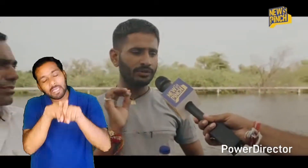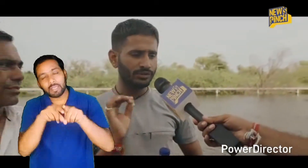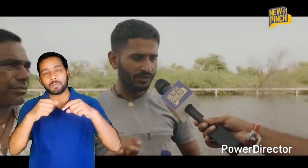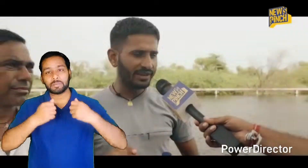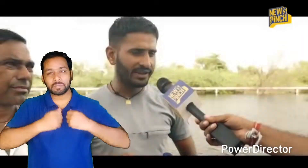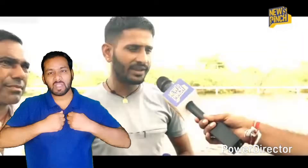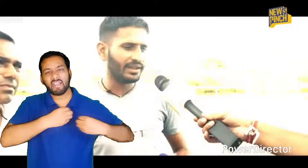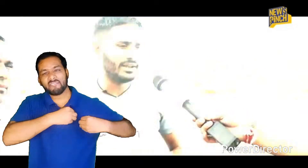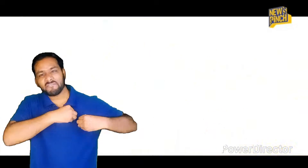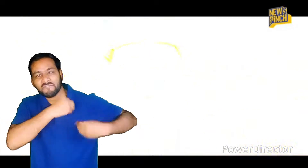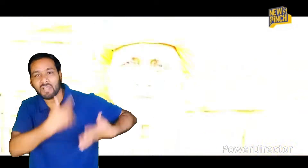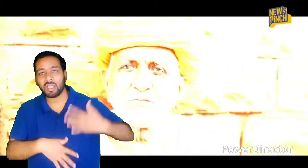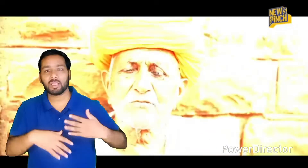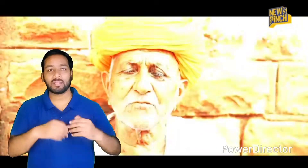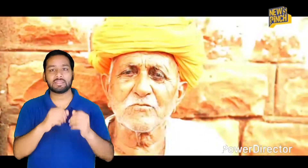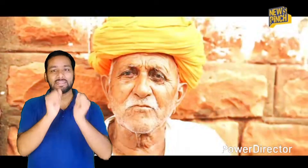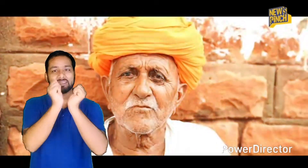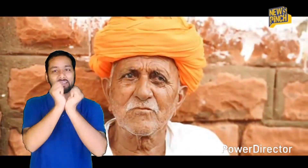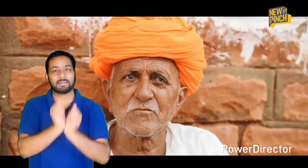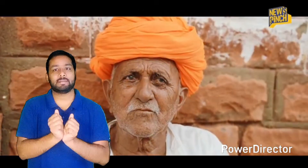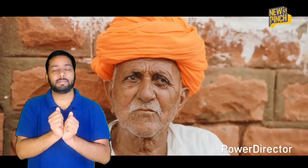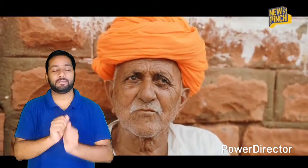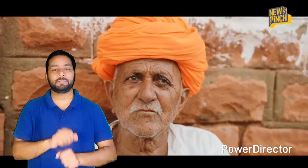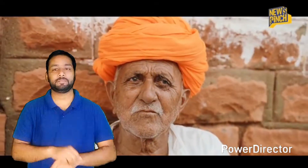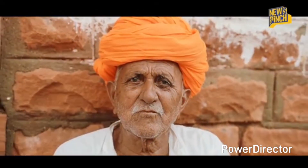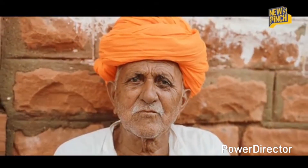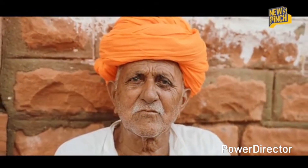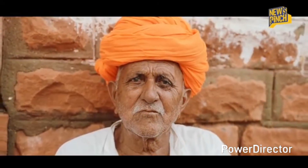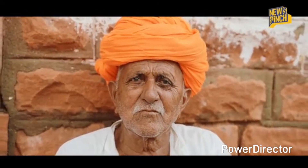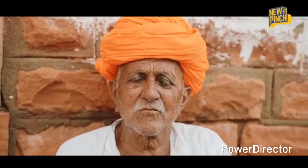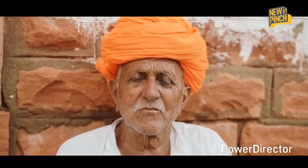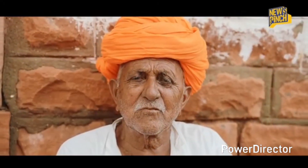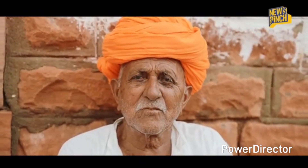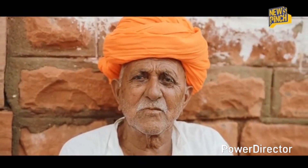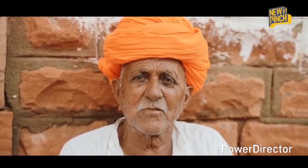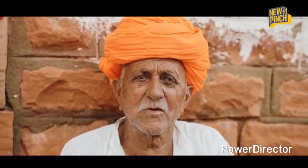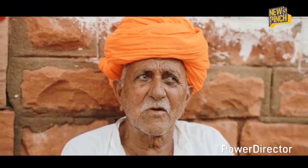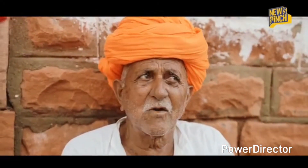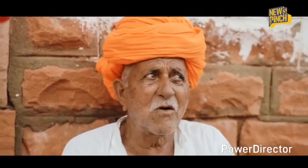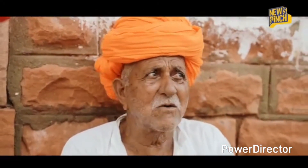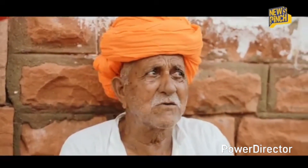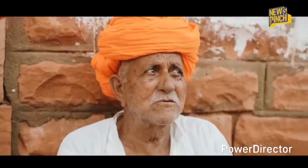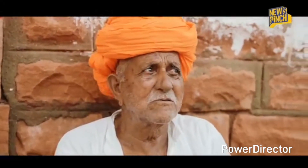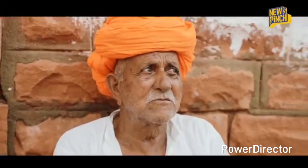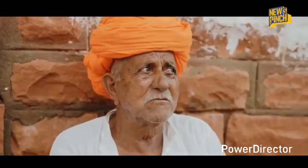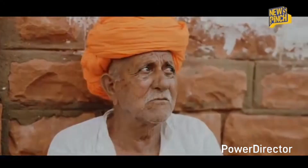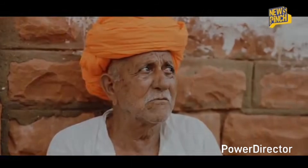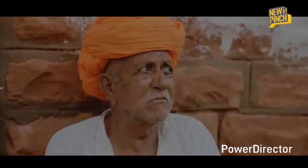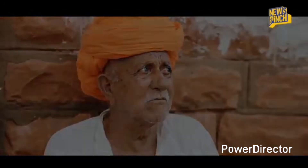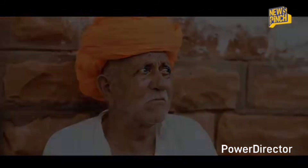जी हमारी कोई सुनवाई नहीं कर रहे हैं। पाप सुधारण दिखरो